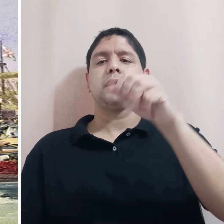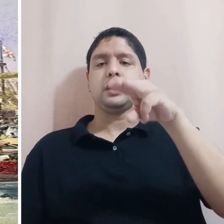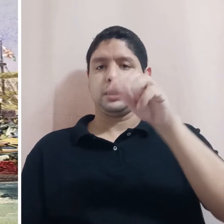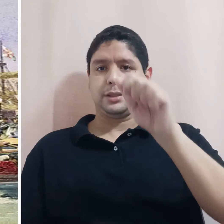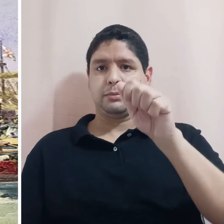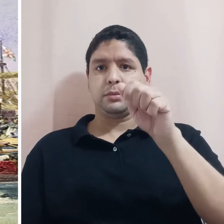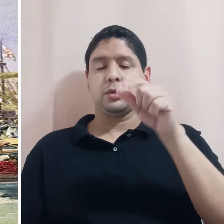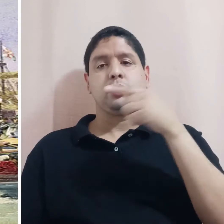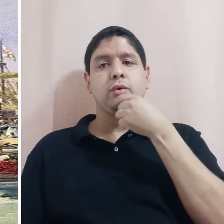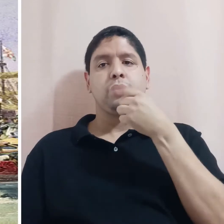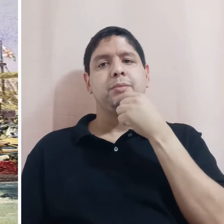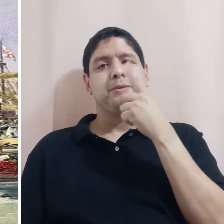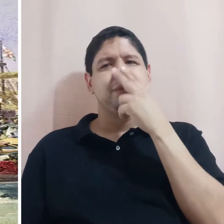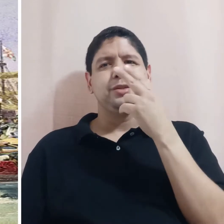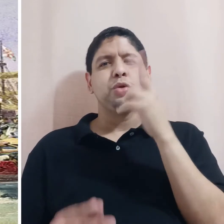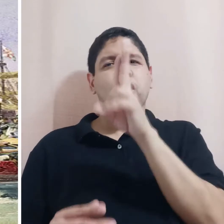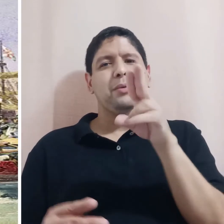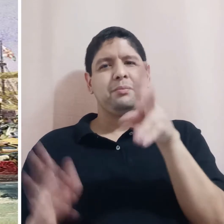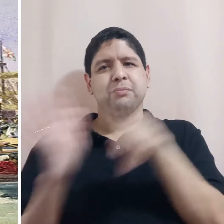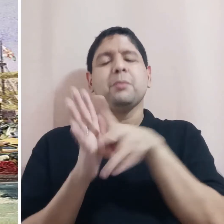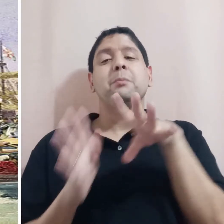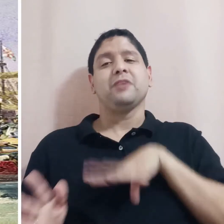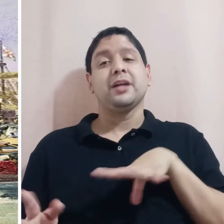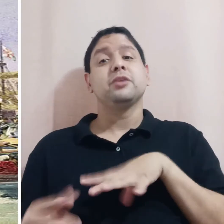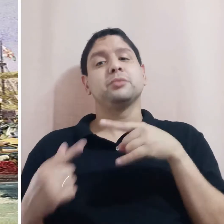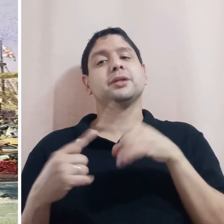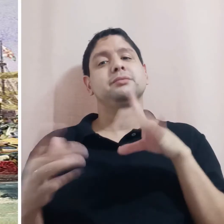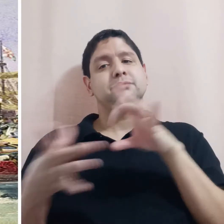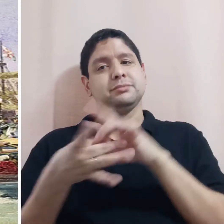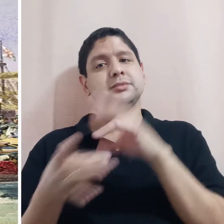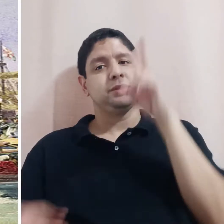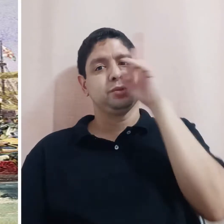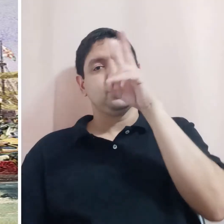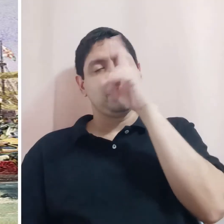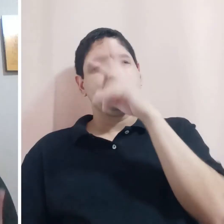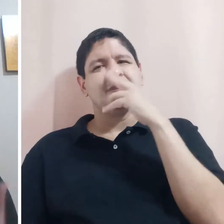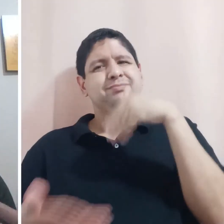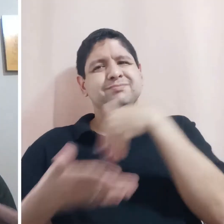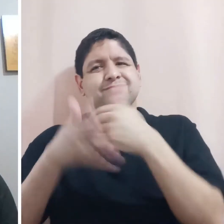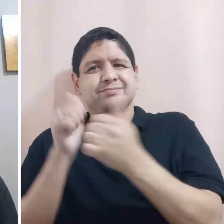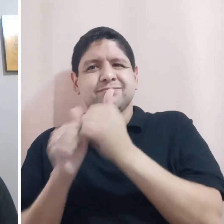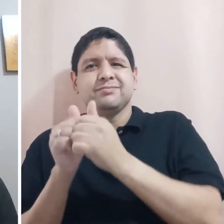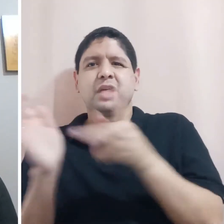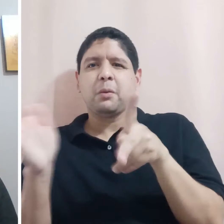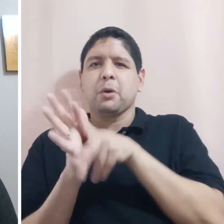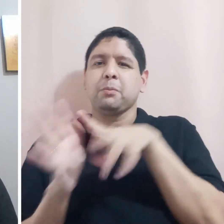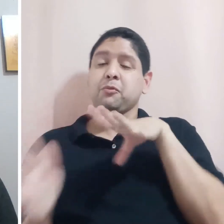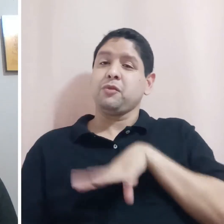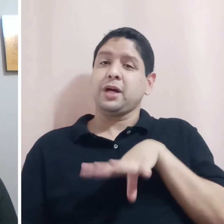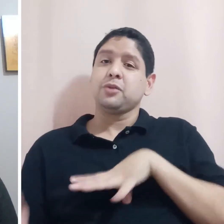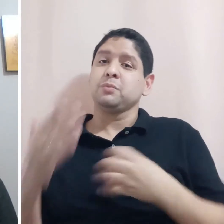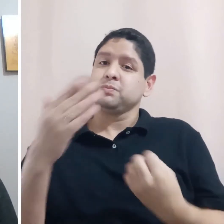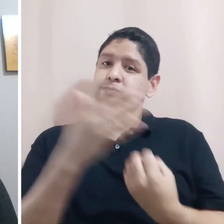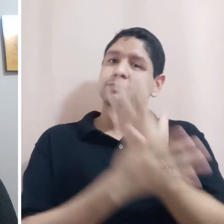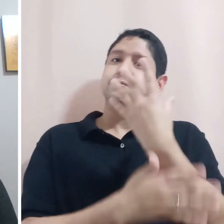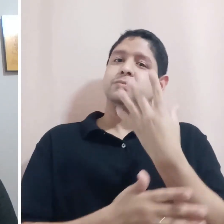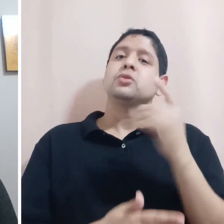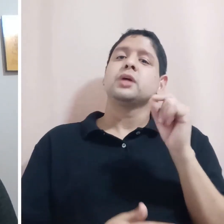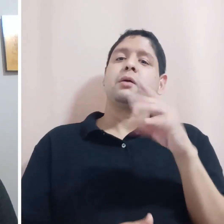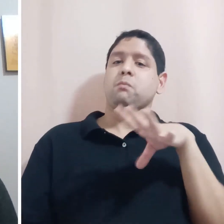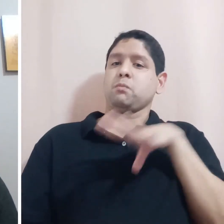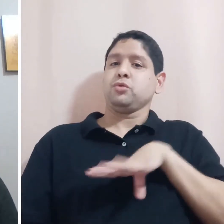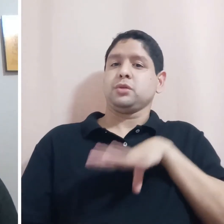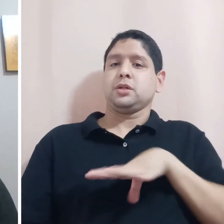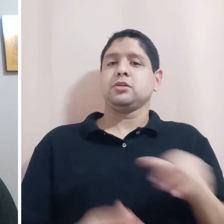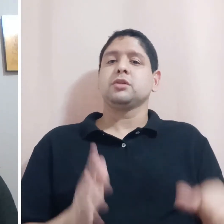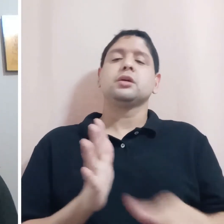né, que dá nome ao time, né, o time de futebol. Tem muito a ver, né, com essa história, porque o time de futebol